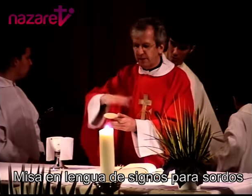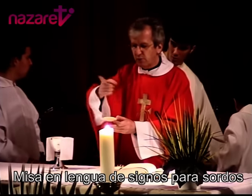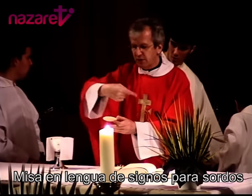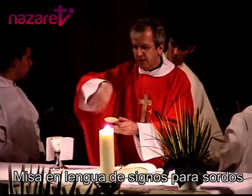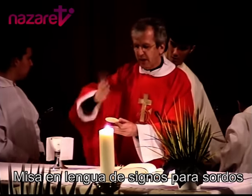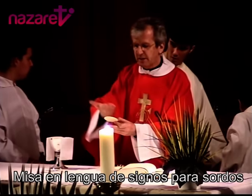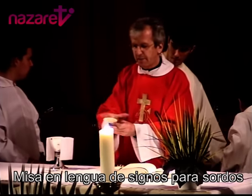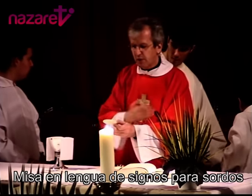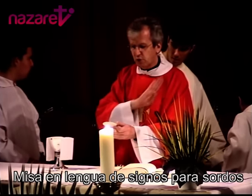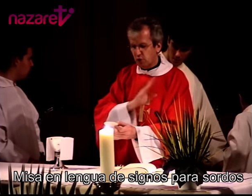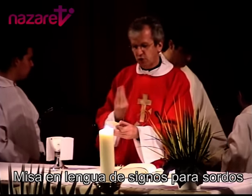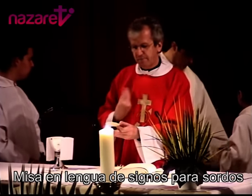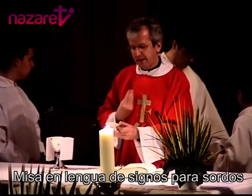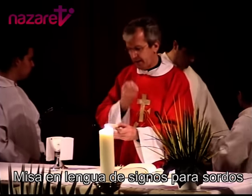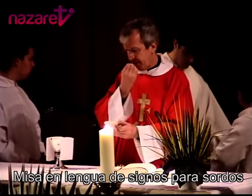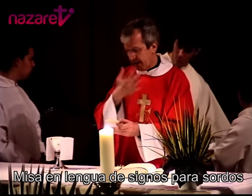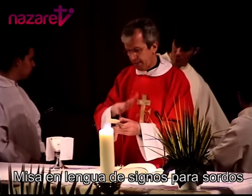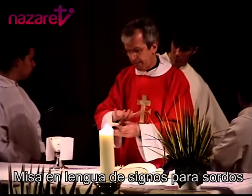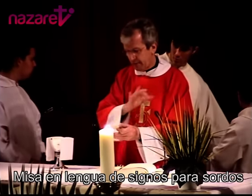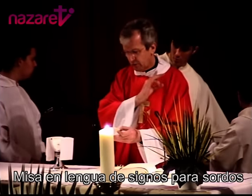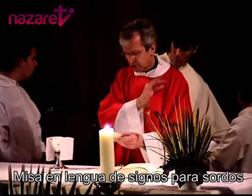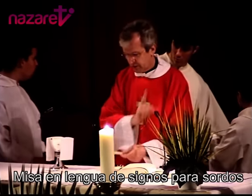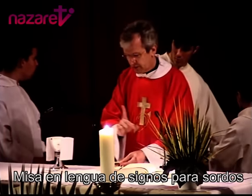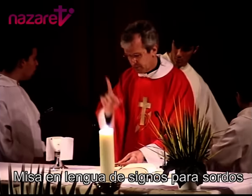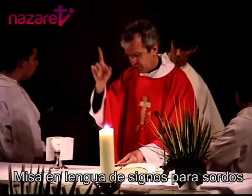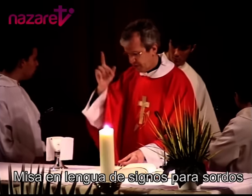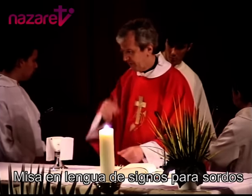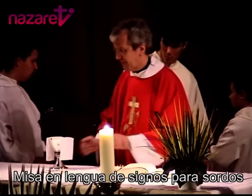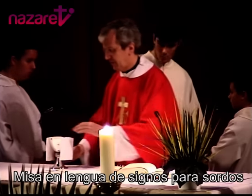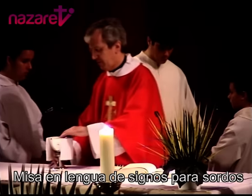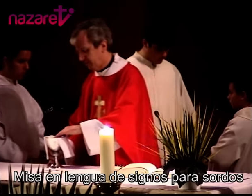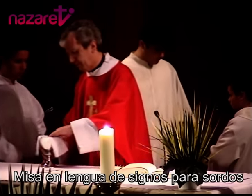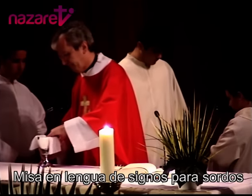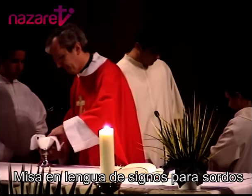te presentamos. Él será para nosotros pan de vida.